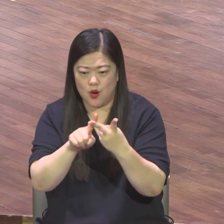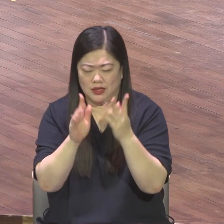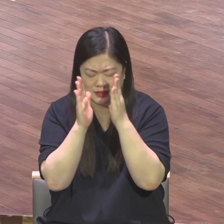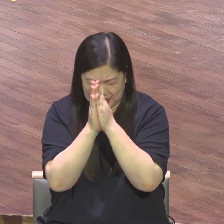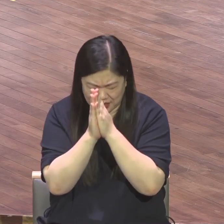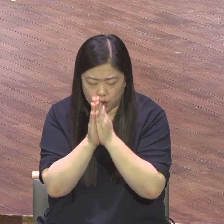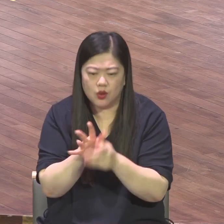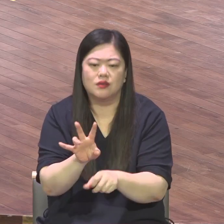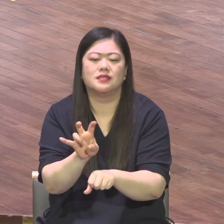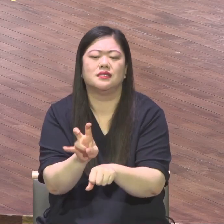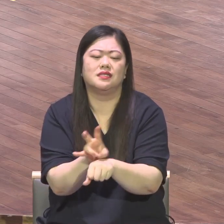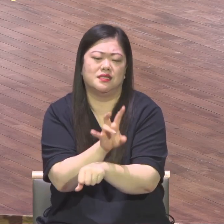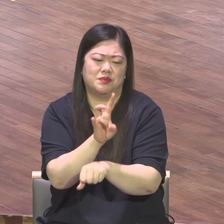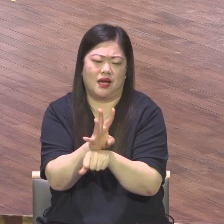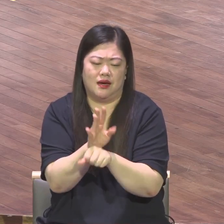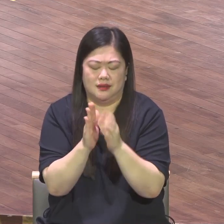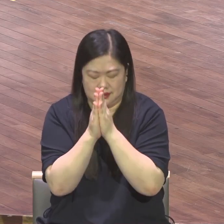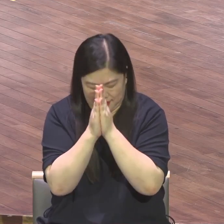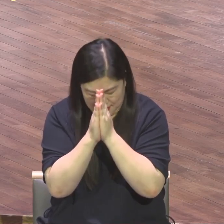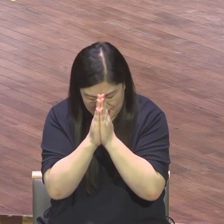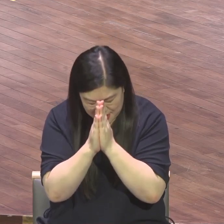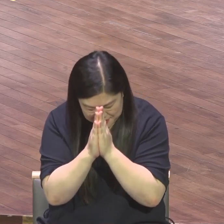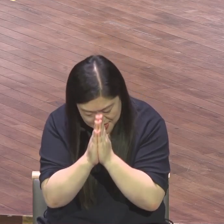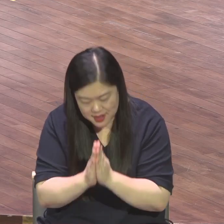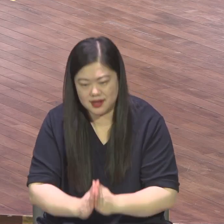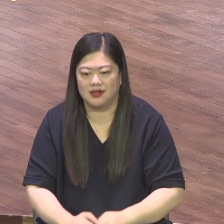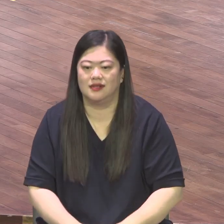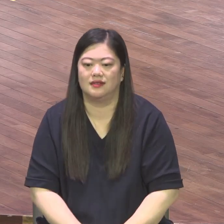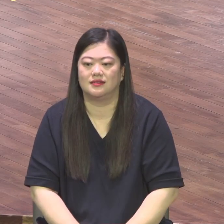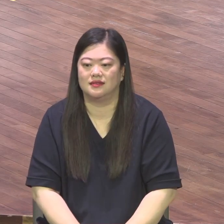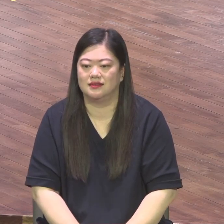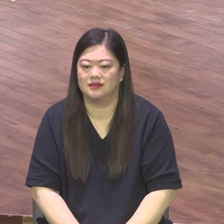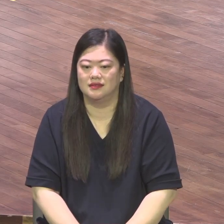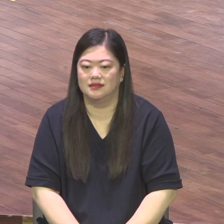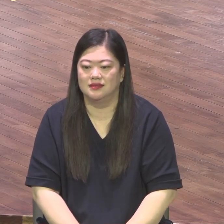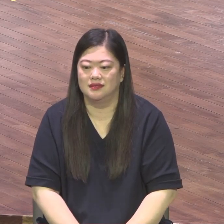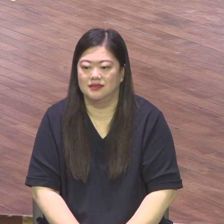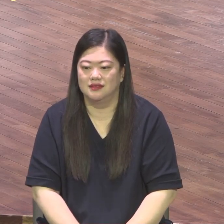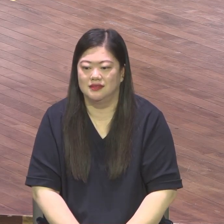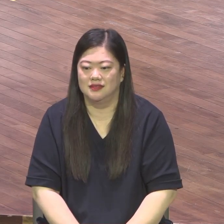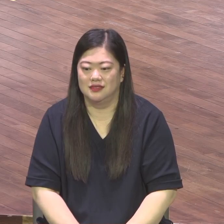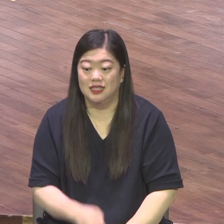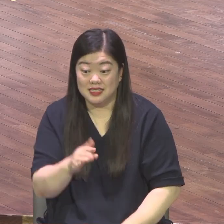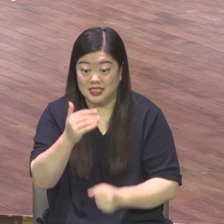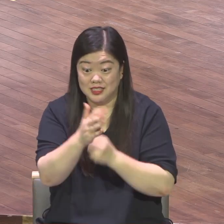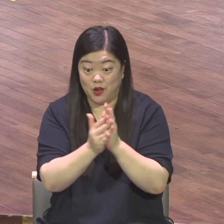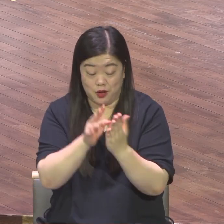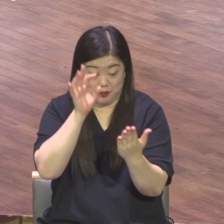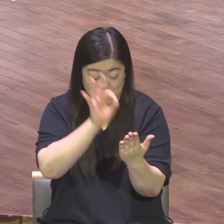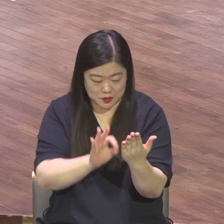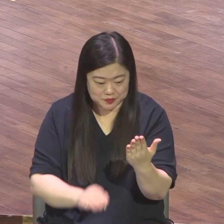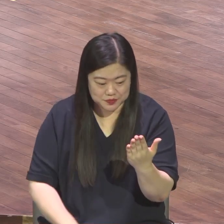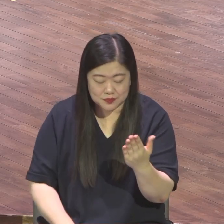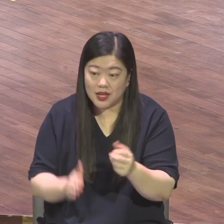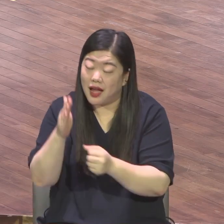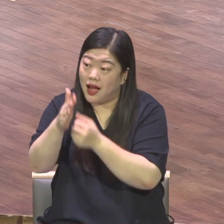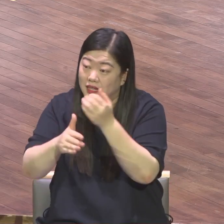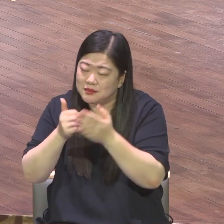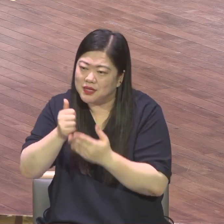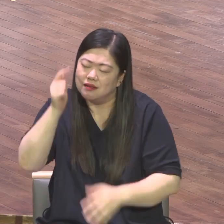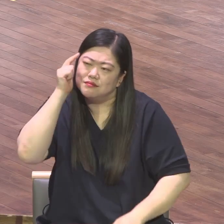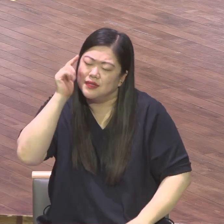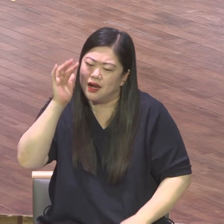바랍니다. 얼마나 흥분되고 기대가 됩니까? 본문 9절에 보면 하나님께서 사모하는 영혼에게